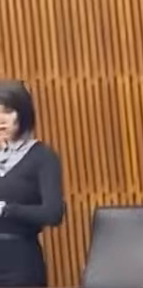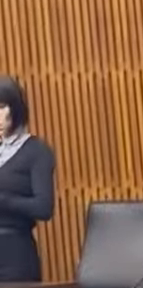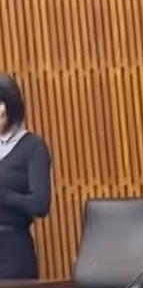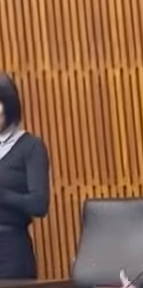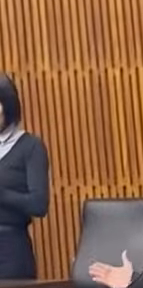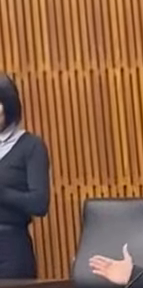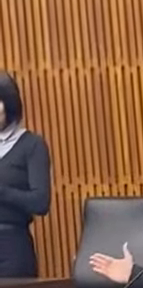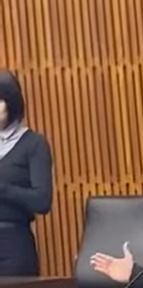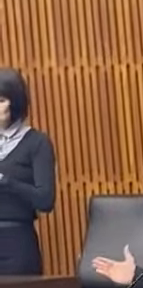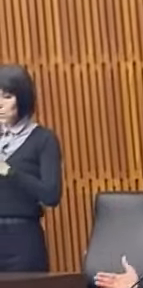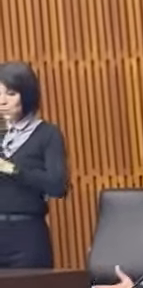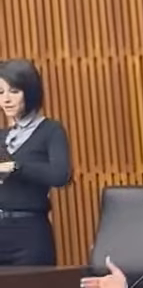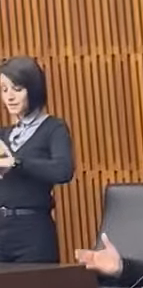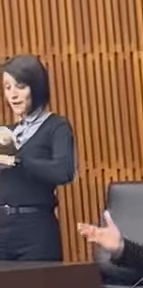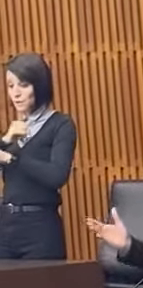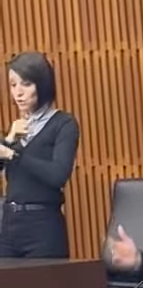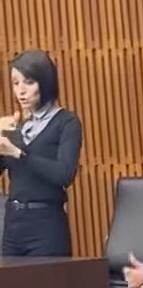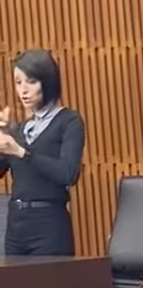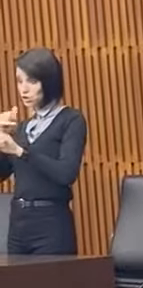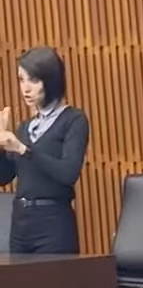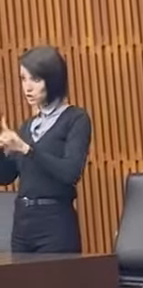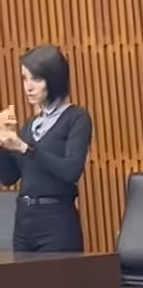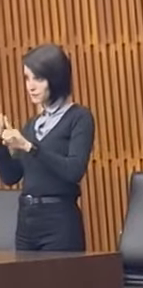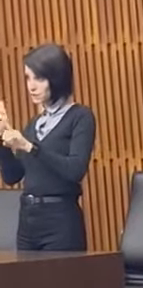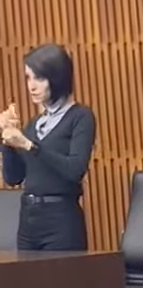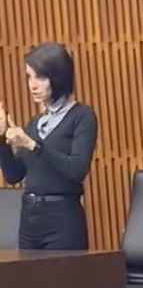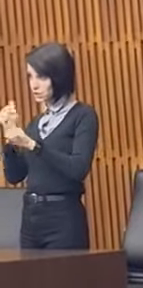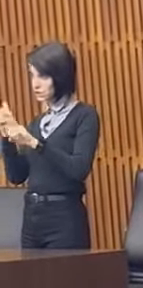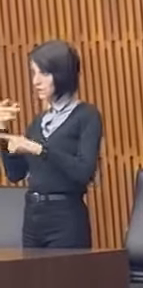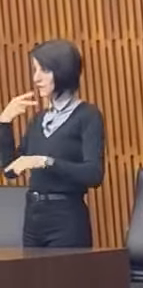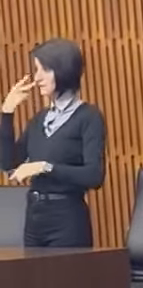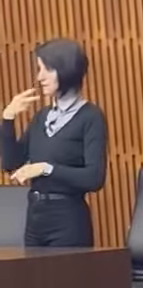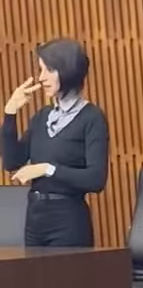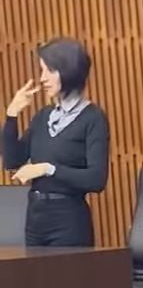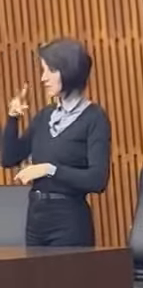tempo, né, com o nosso querido presidente e o vereador Wagner Lima, colega.